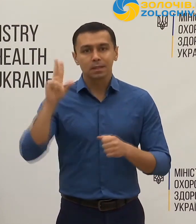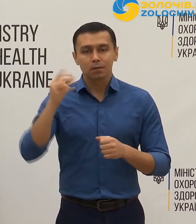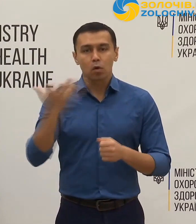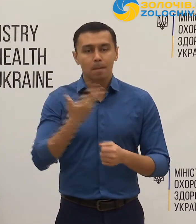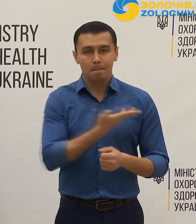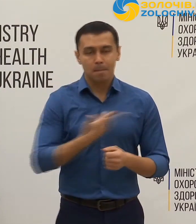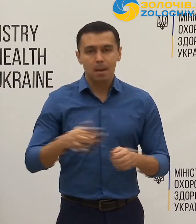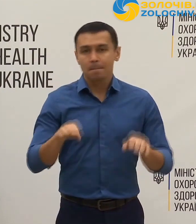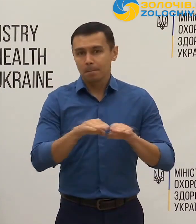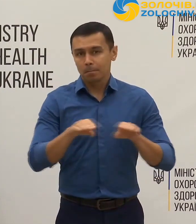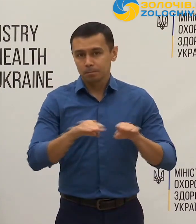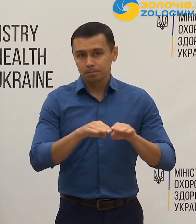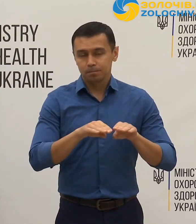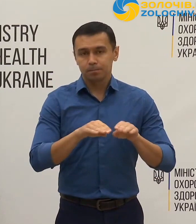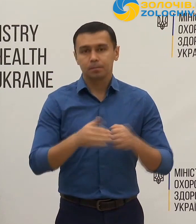ми рівняємо